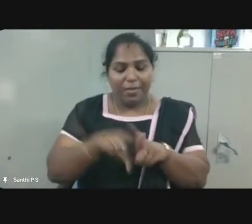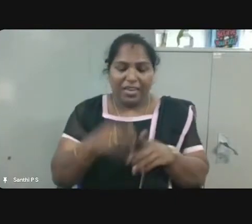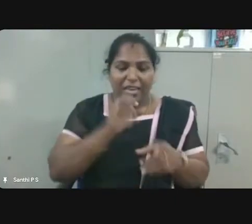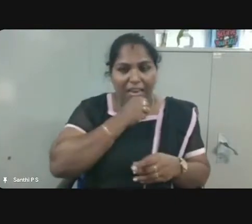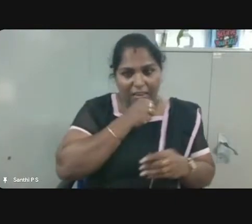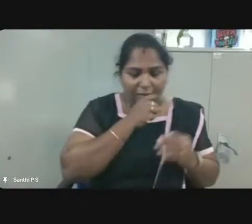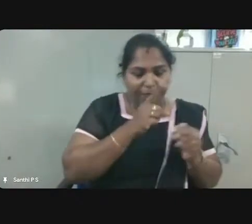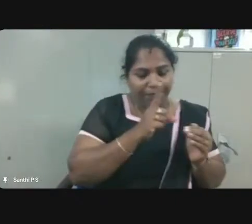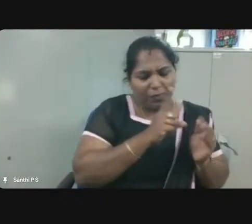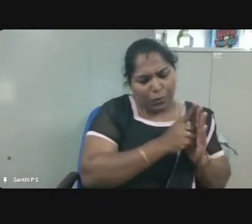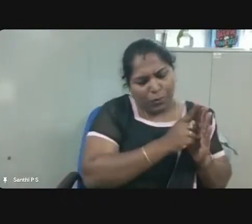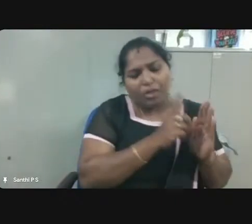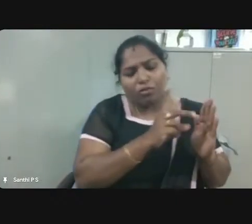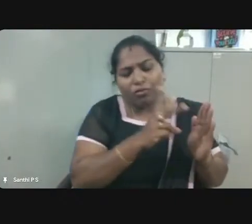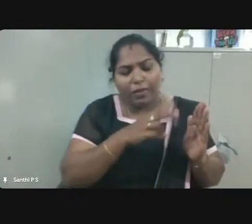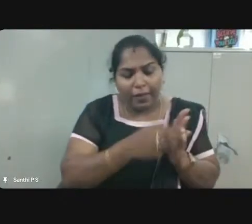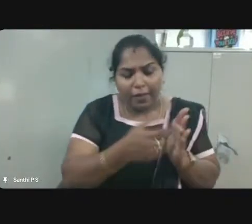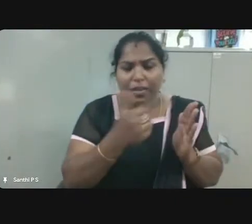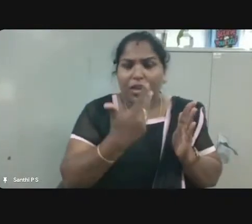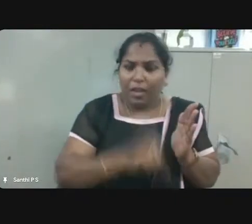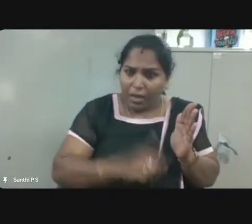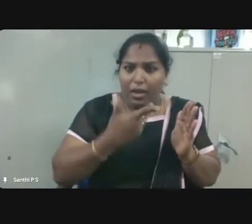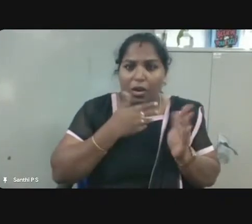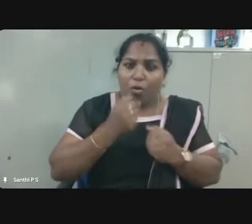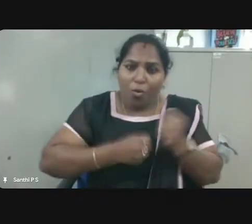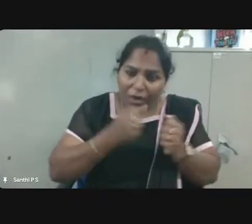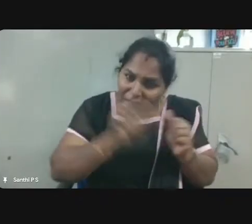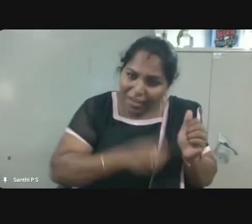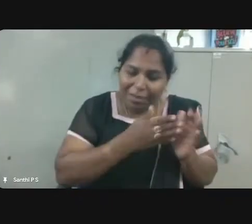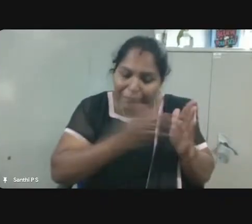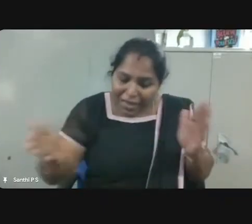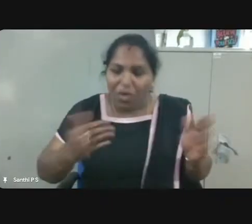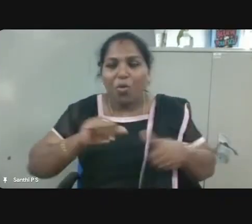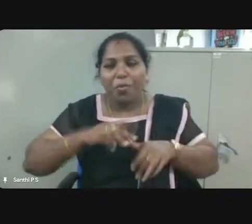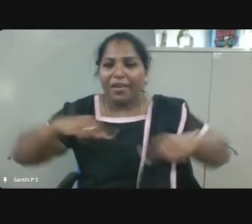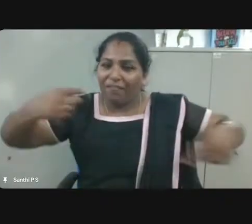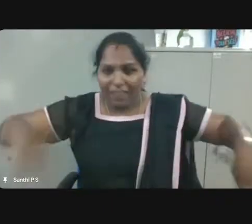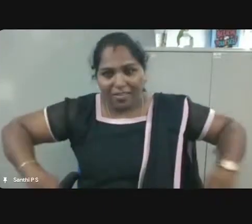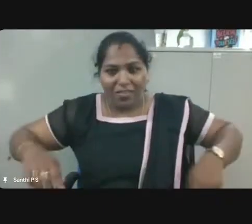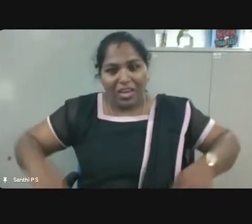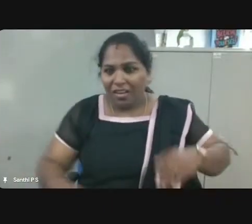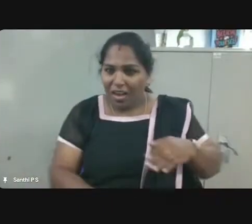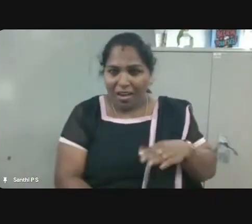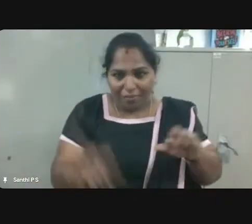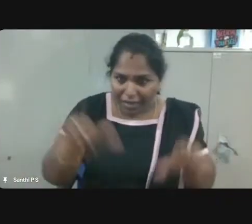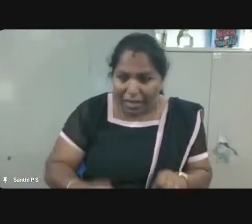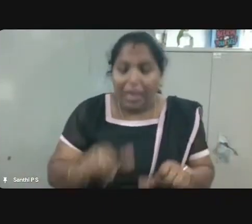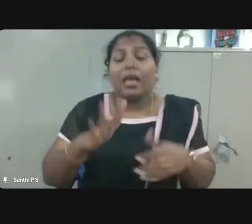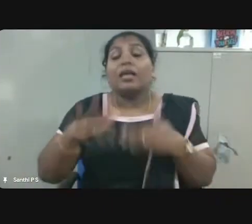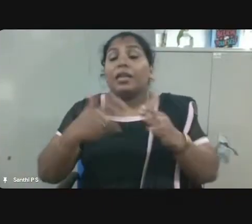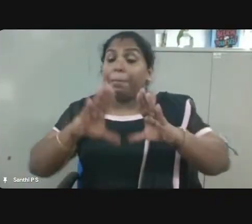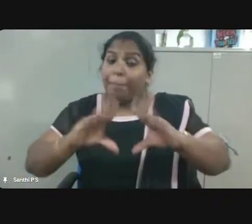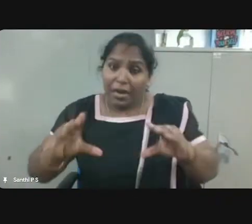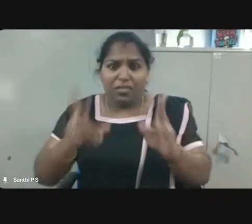കുട്ടിയെ നടത്തിയെടുക്കാം. ആ നടത്തിയെടുക്കുന്നതിന് പുതിയതായിട്ട് എന്തെങ്കിലും ഭാവിയിൽ ഫലപ്രദമായിട്ടുള്ള മരുന്നുകൾ കിട്ടുകയാണെങ്കിൽ ആ സമയത്ത് ഇത് കൊടുക്കാം.